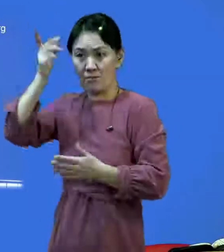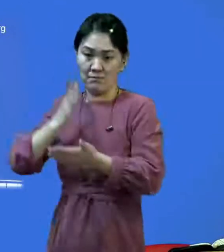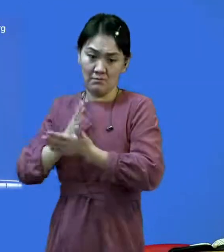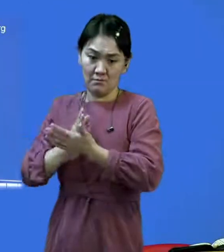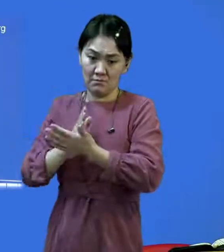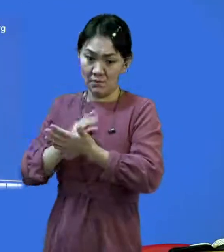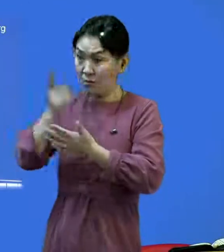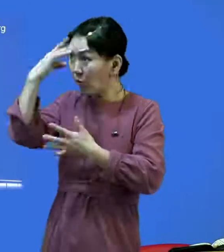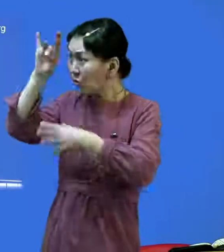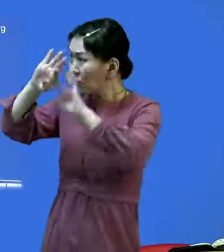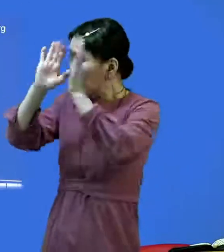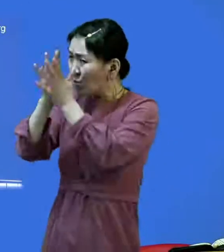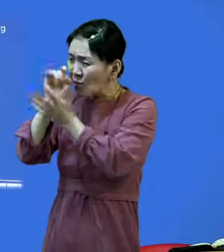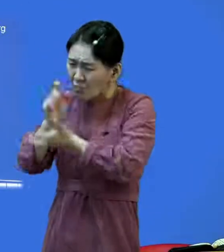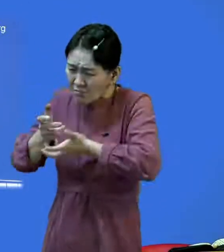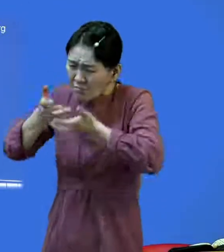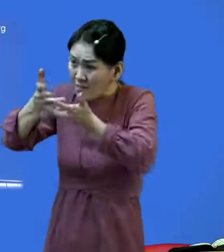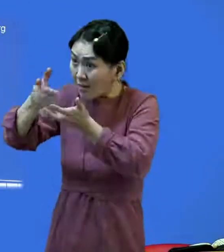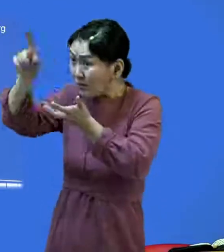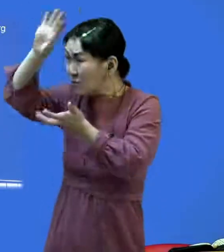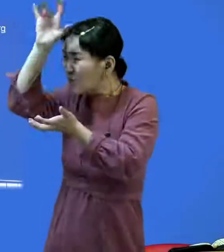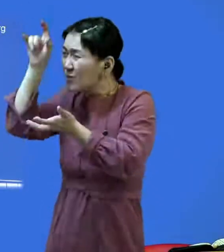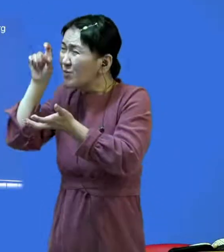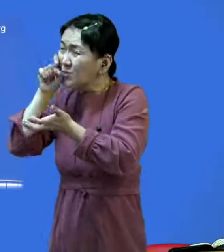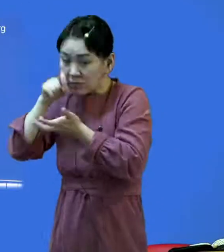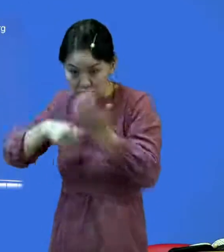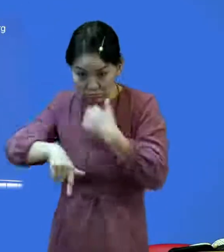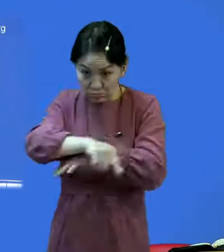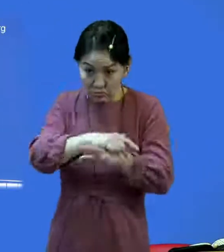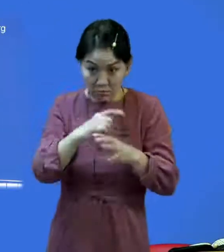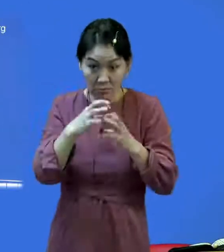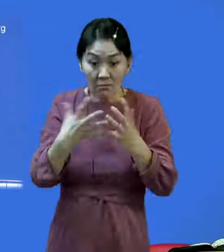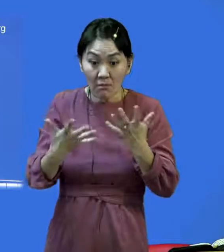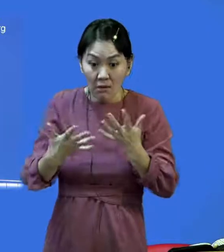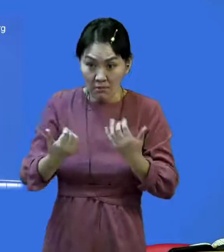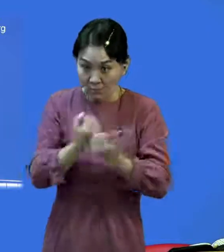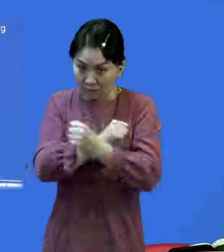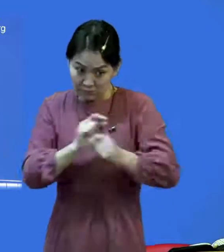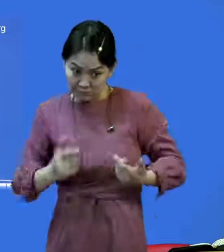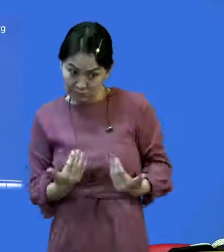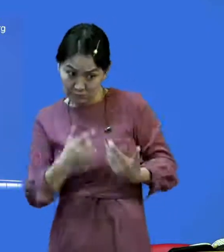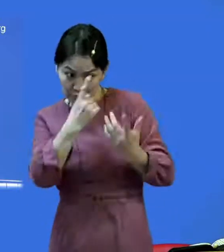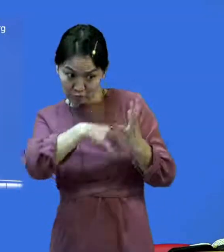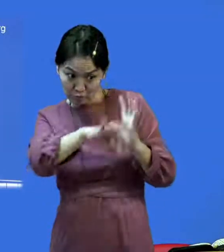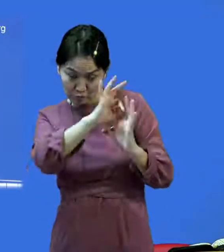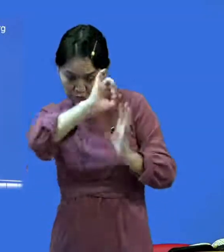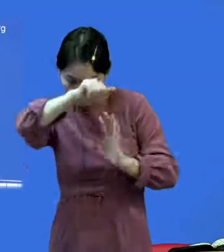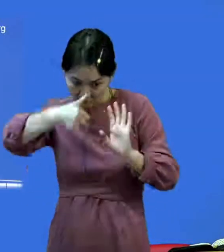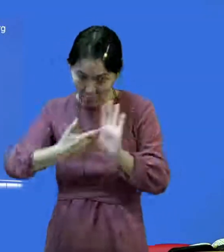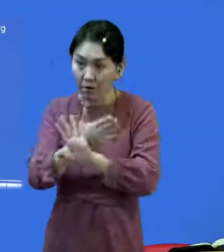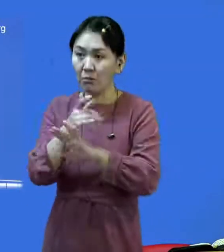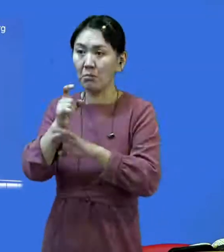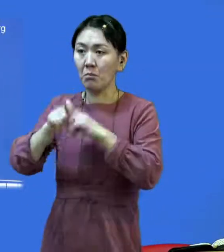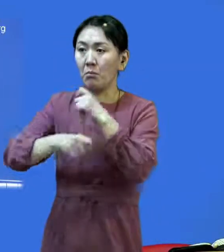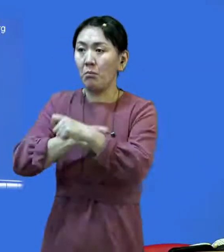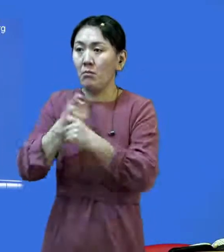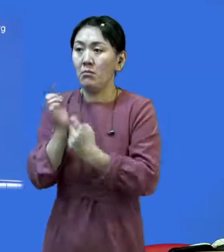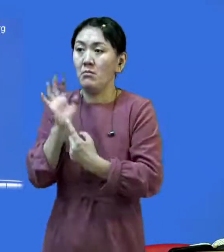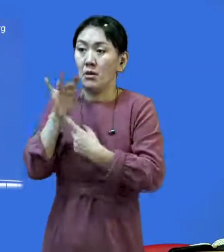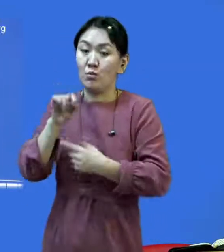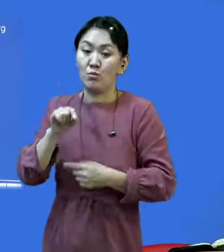тэр Бурхны шийдэгцэн хүсэл энэ газар дээр биелэгдэн гэдэг байгаа нь аврагдсан хүмүүсийн амьдралаар дамжуулан биелэгдхийг хэлж байна.